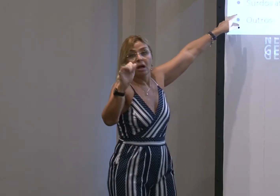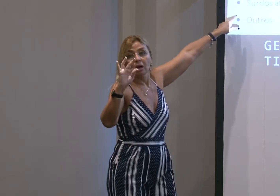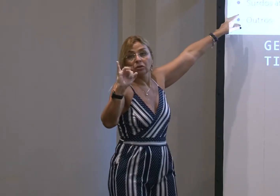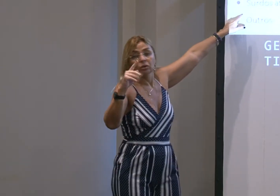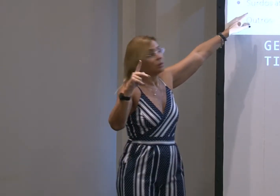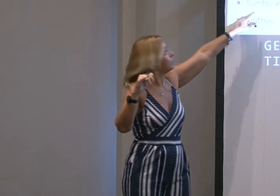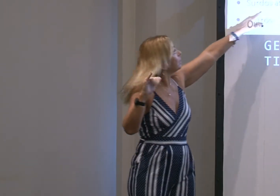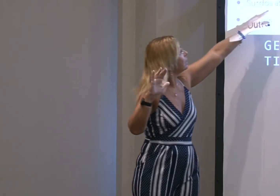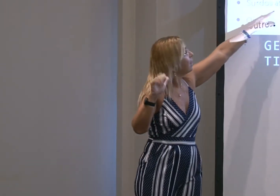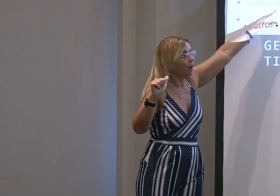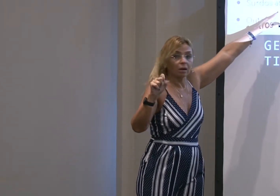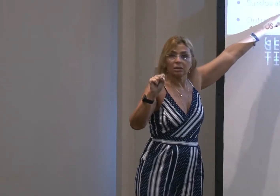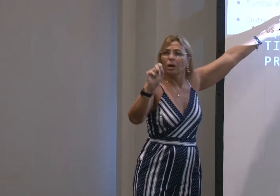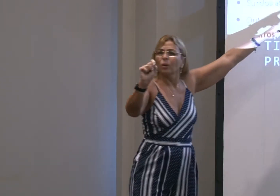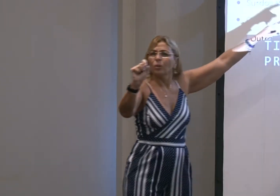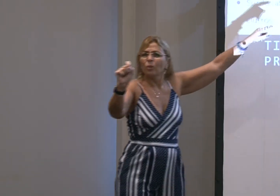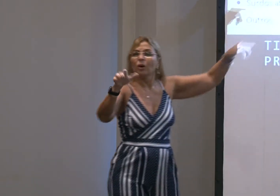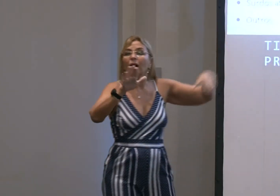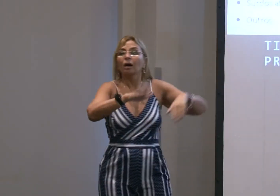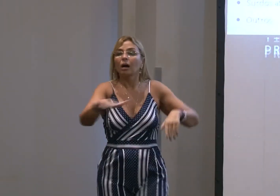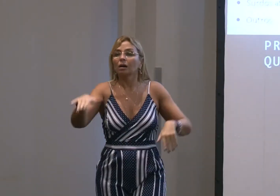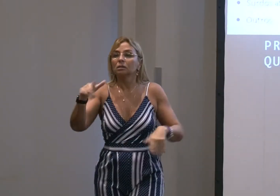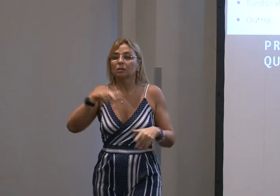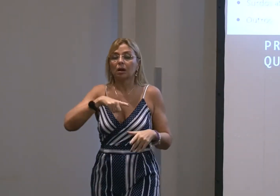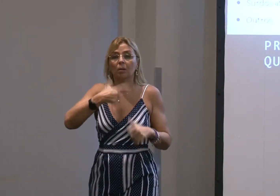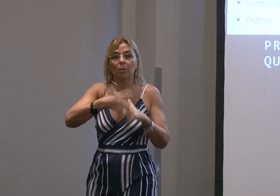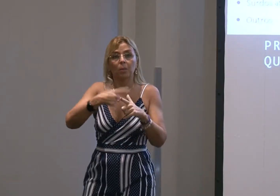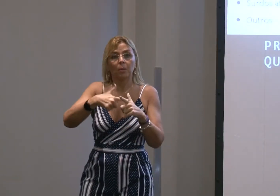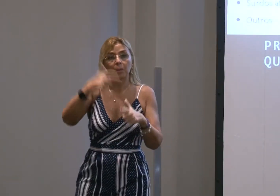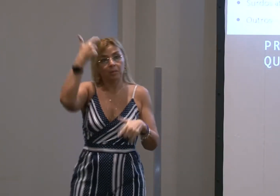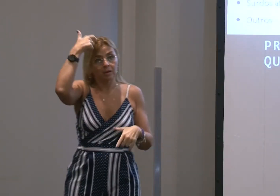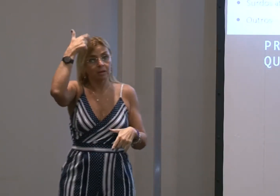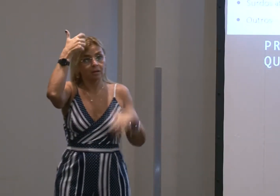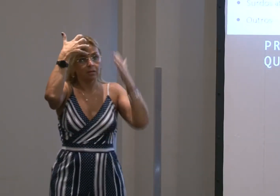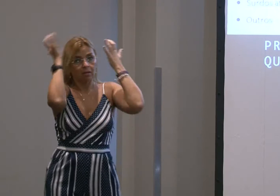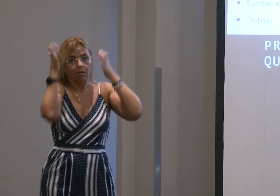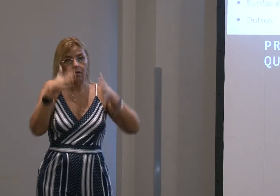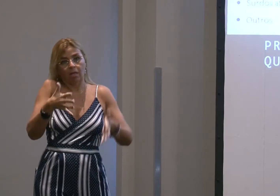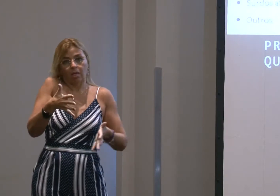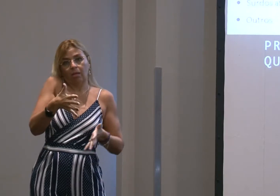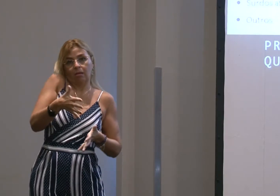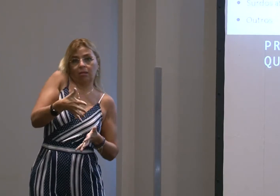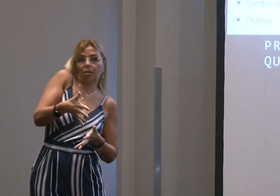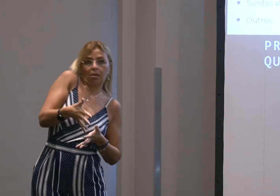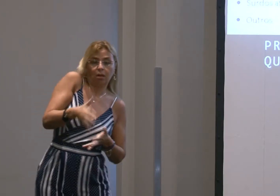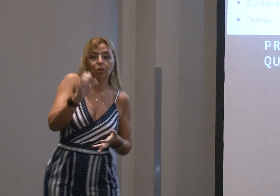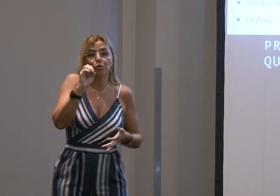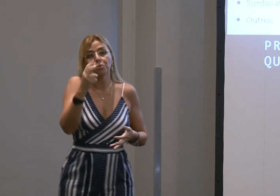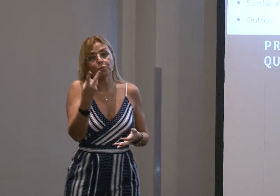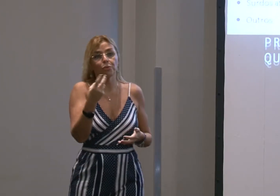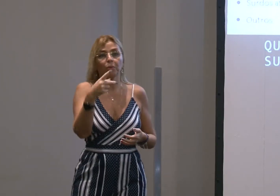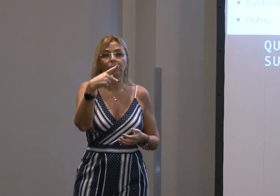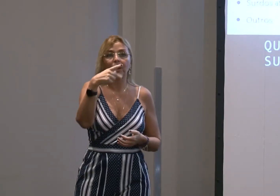é com surdos atípicos, que são crianças que têm uma disfunção de linguagem, que pode